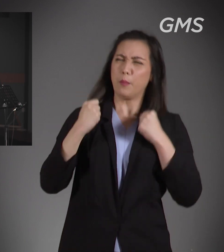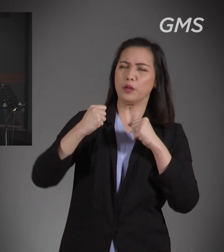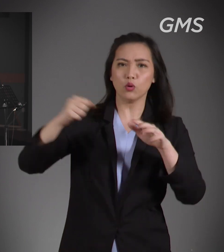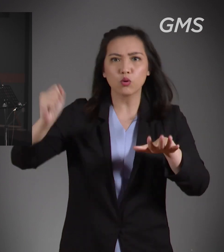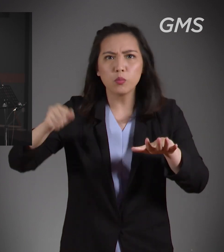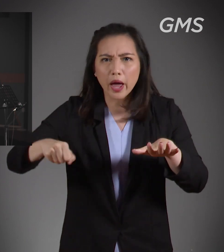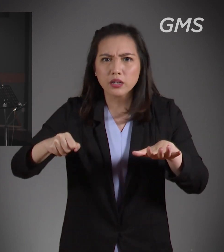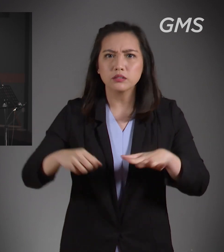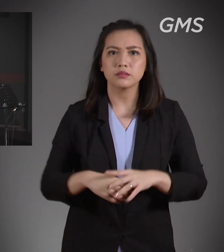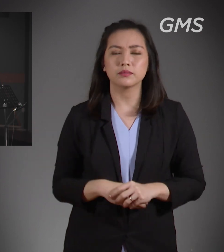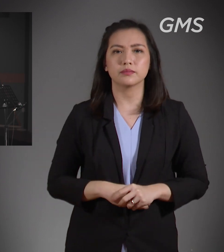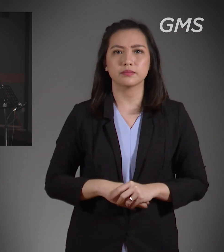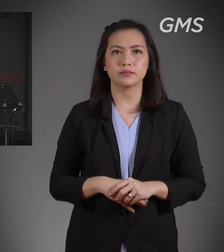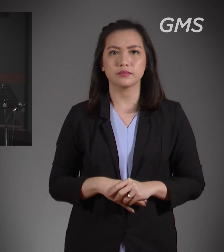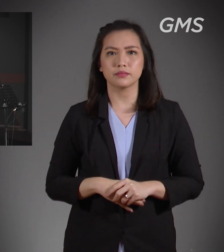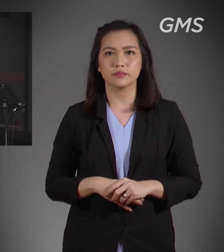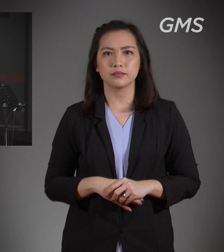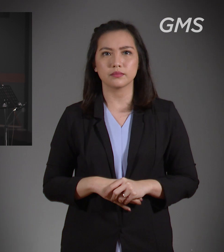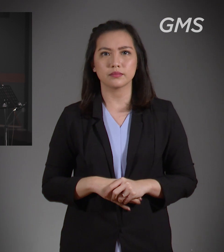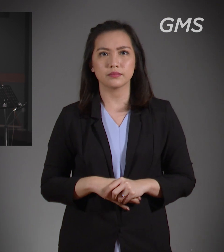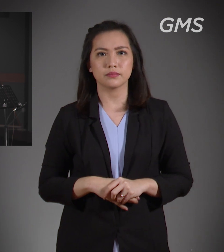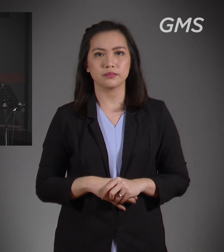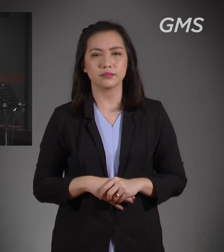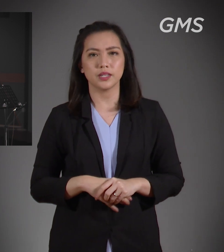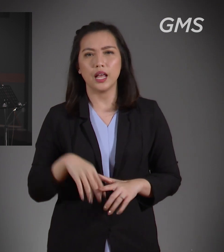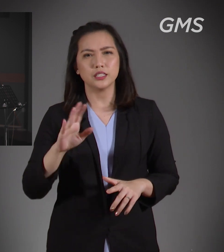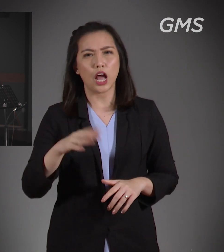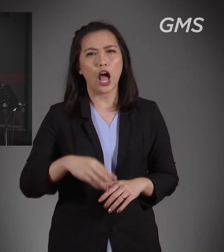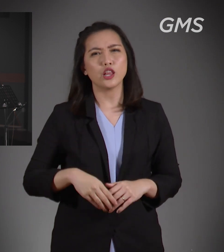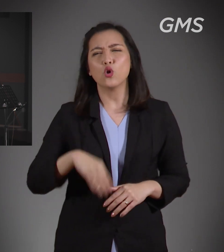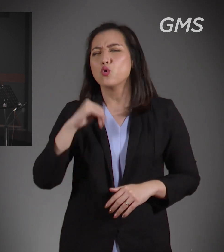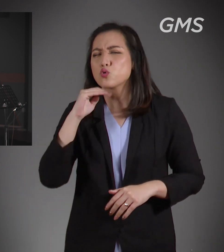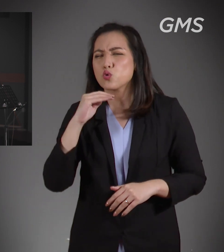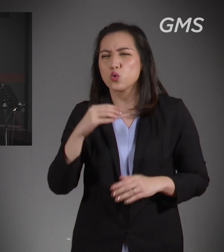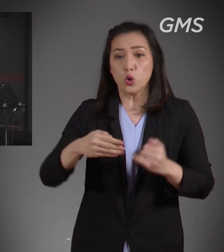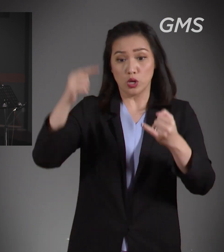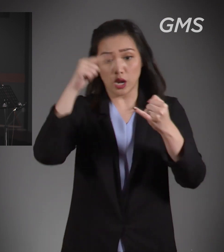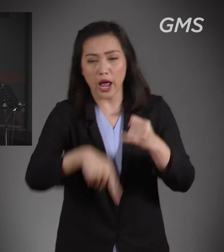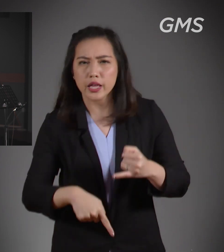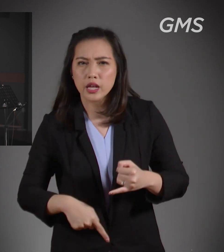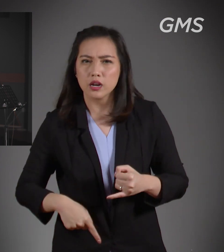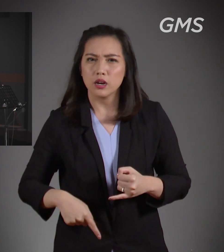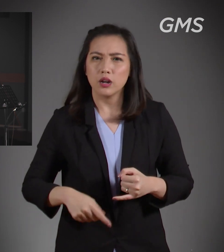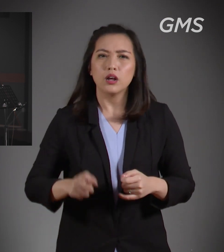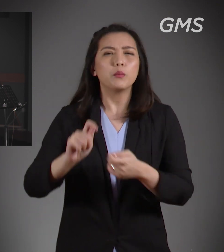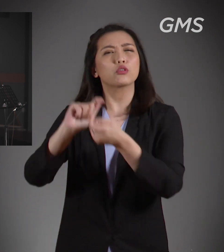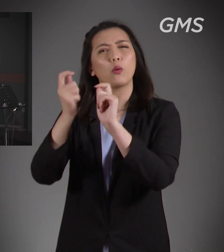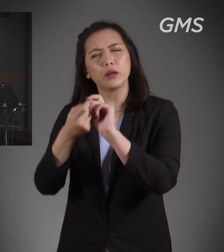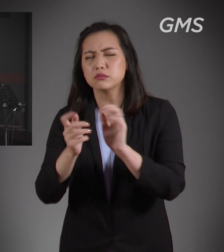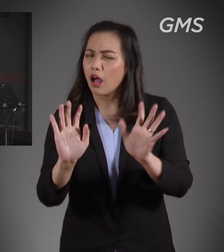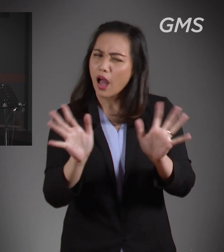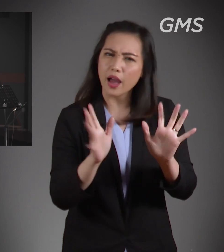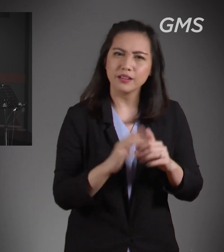itu matang dan melahirkan maut, baru kita bertobat. Harusnya pada bisikan Allah yang paling lembut,